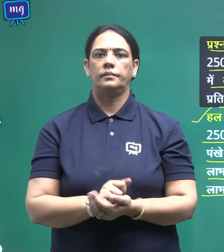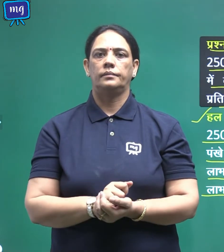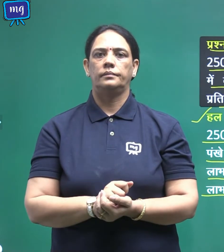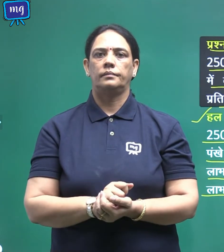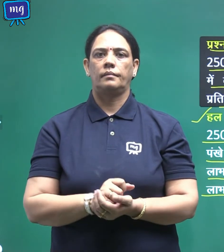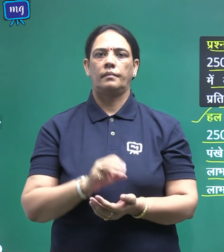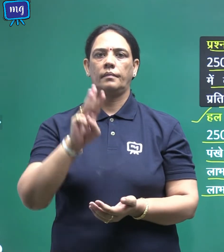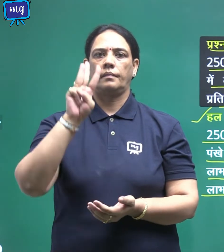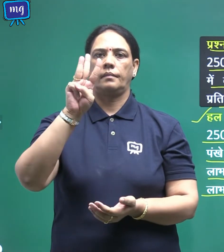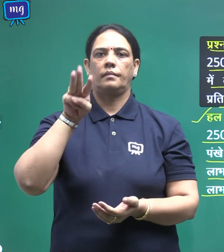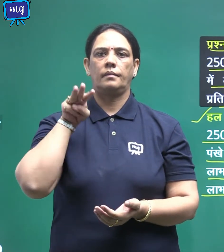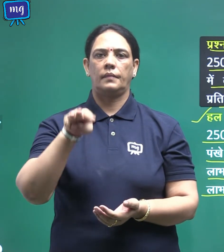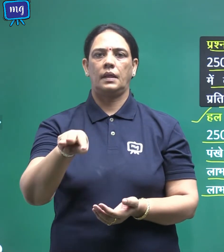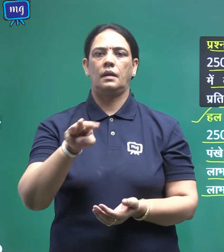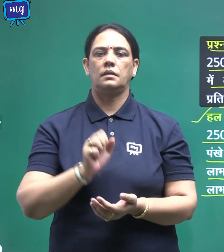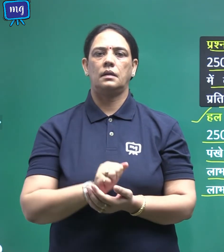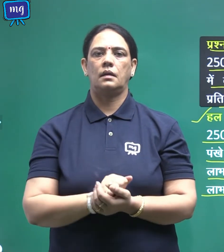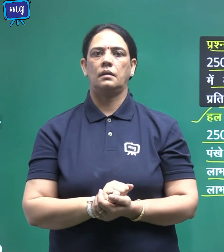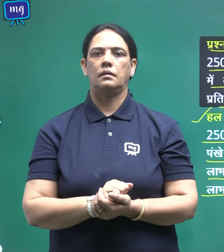3000